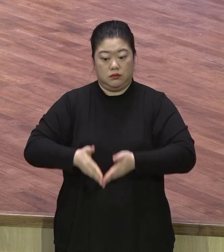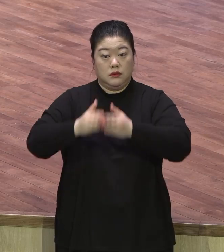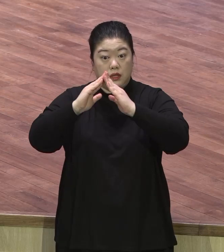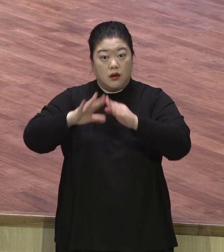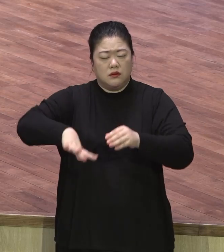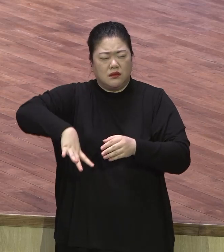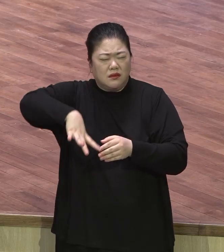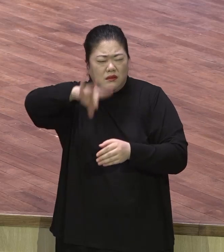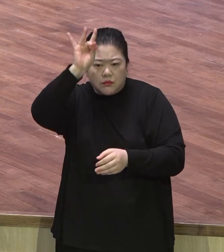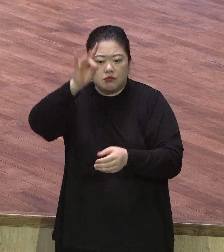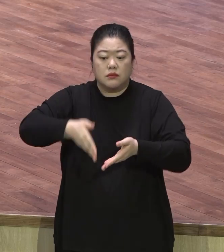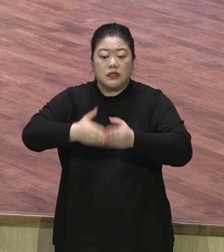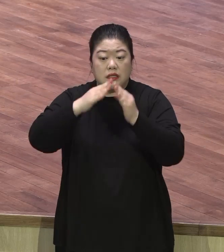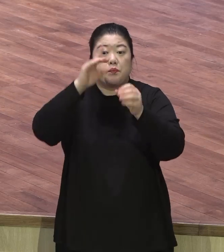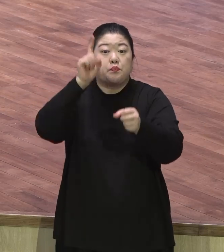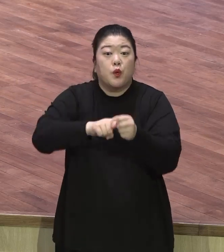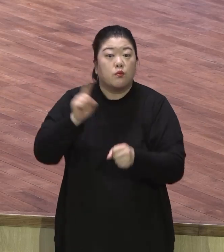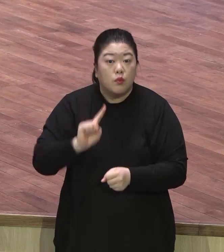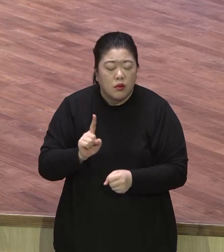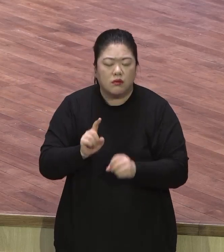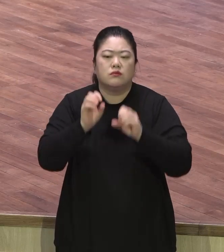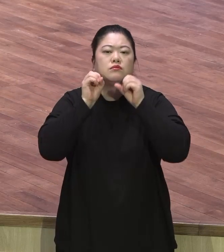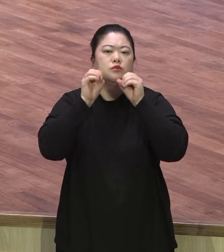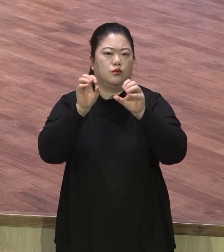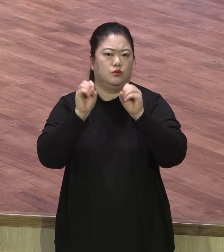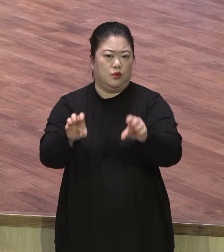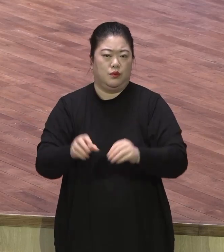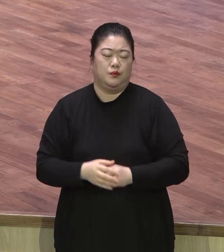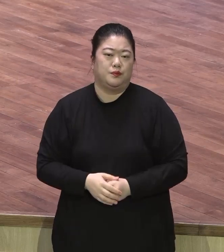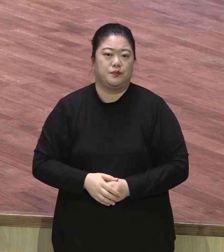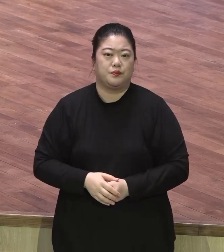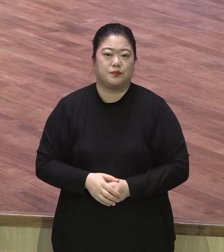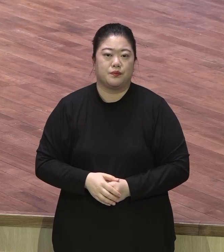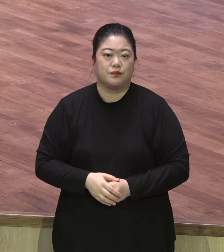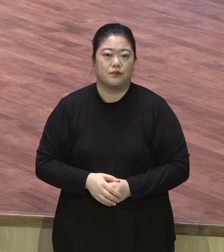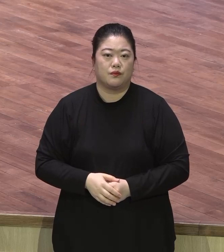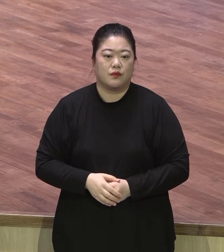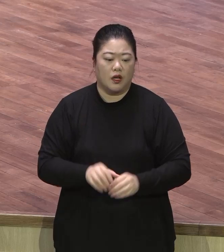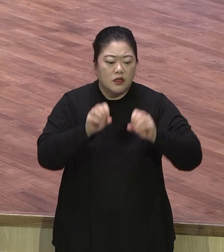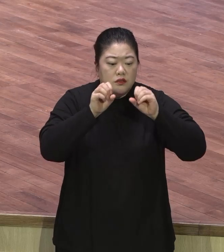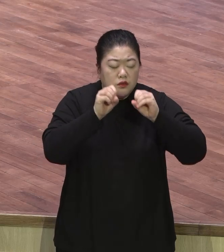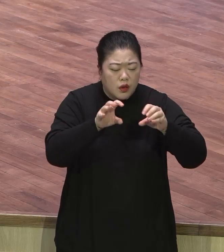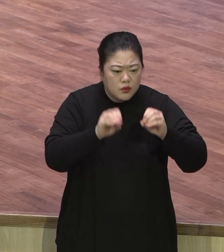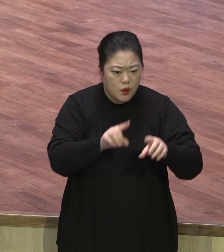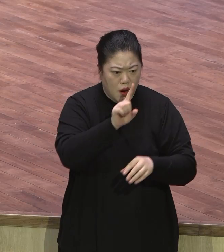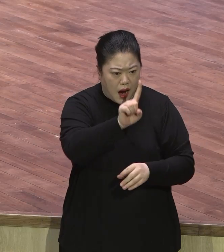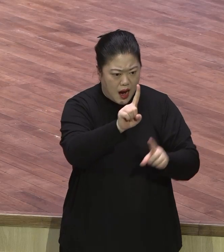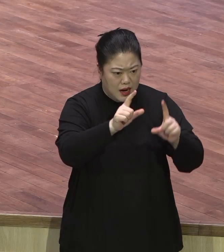교회예요 이 교회가 힘이 있어야 마음껏 성교할 수 있기 때문에 지금까지 온 서론이에요